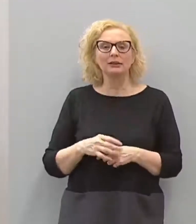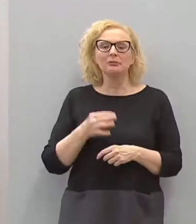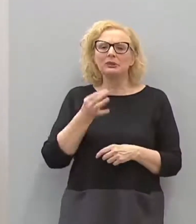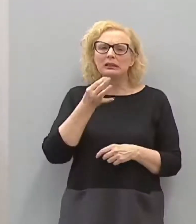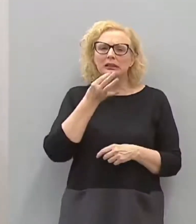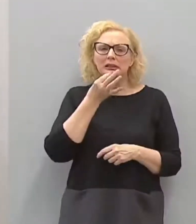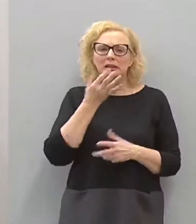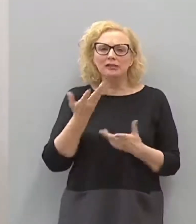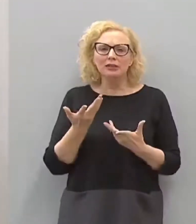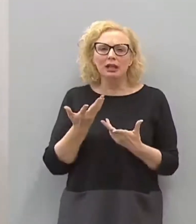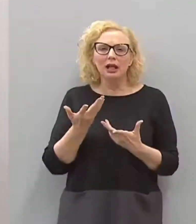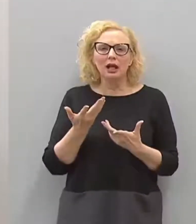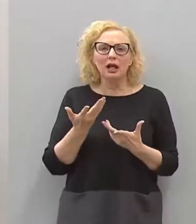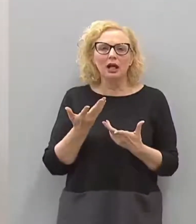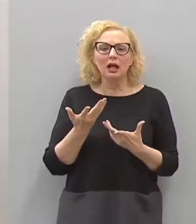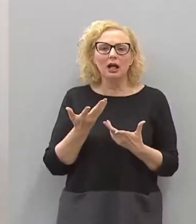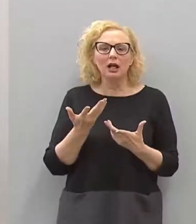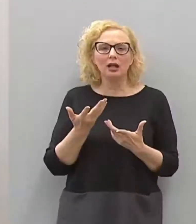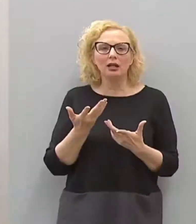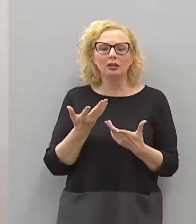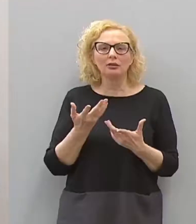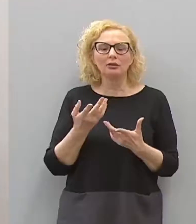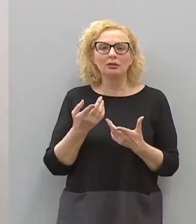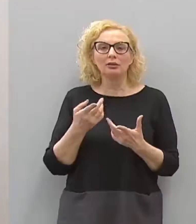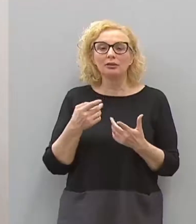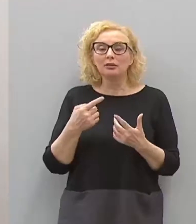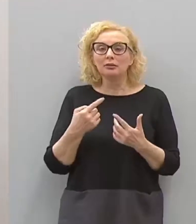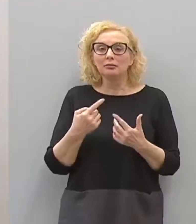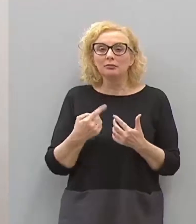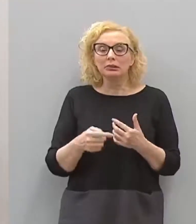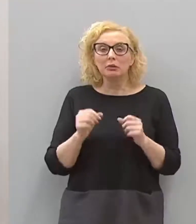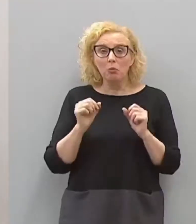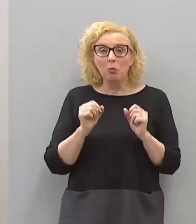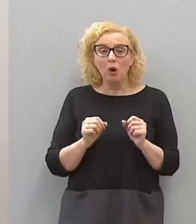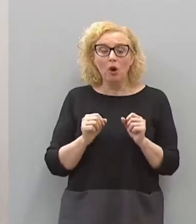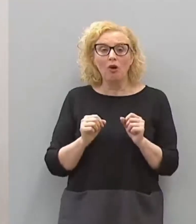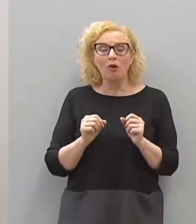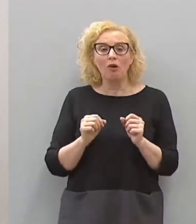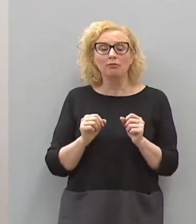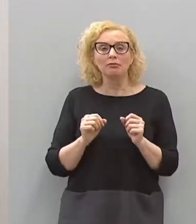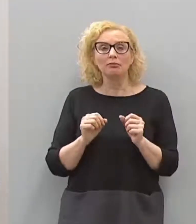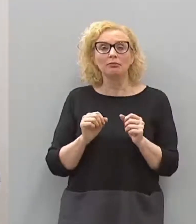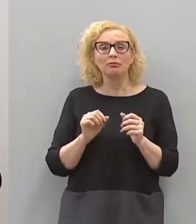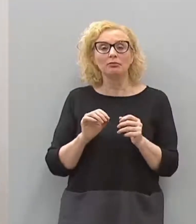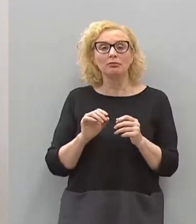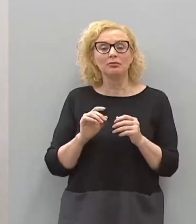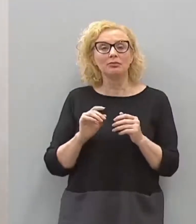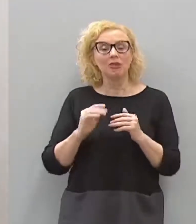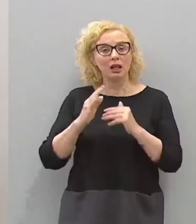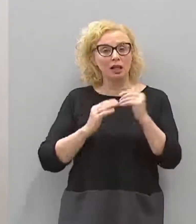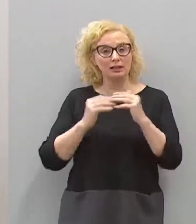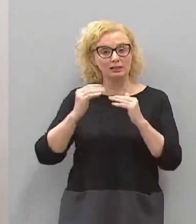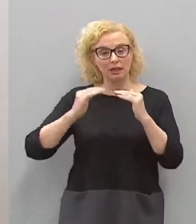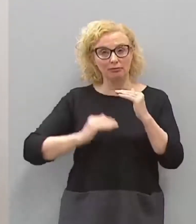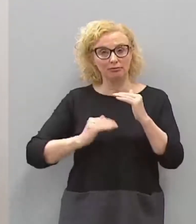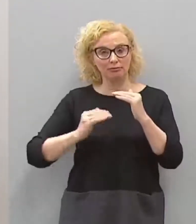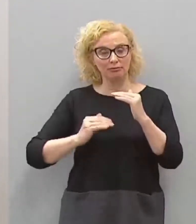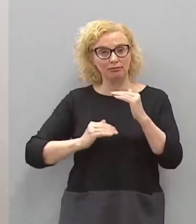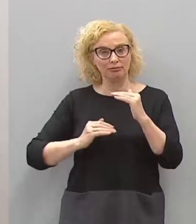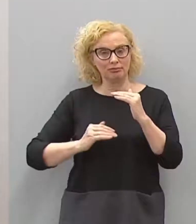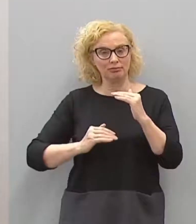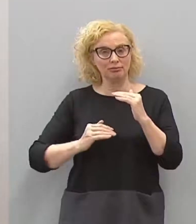appunto questa possibilità che il rischio di essere declassati divenga